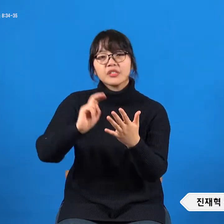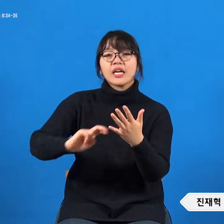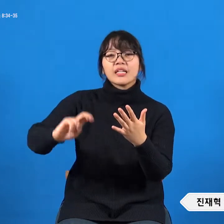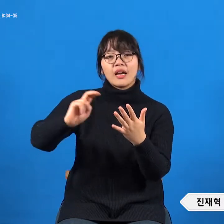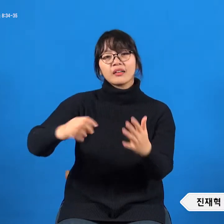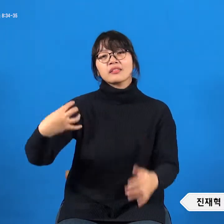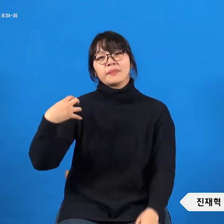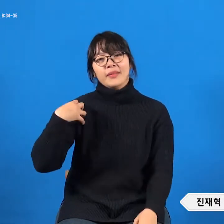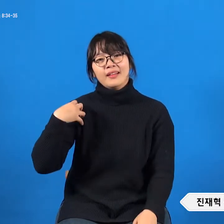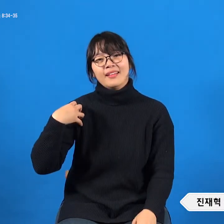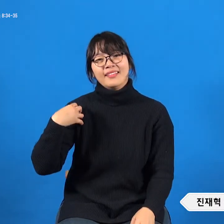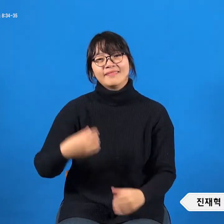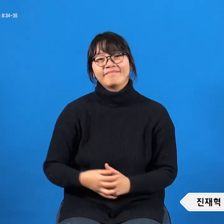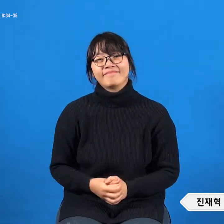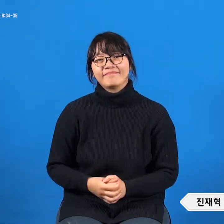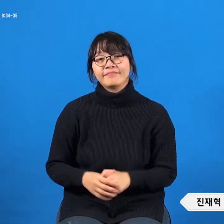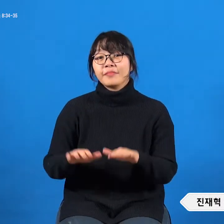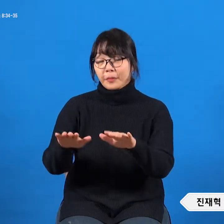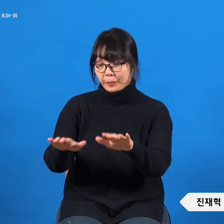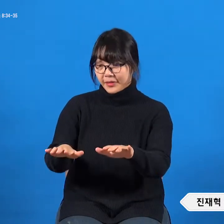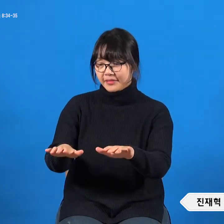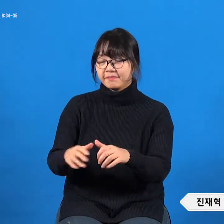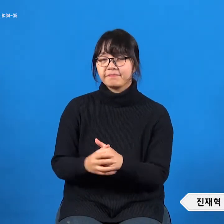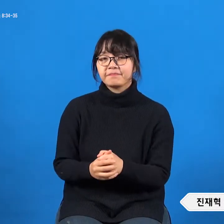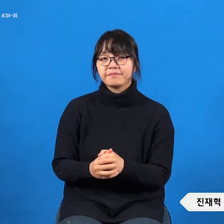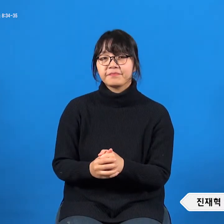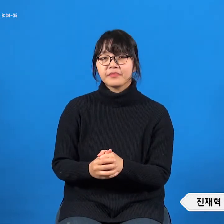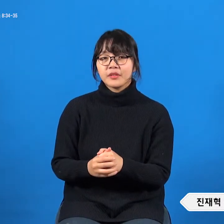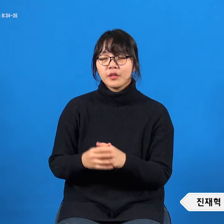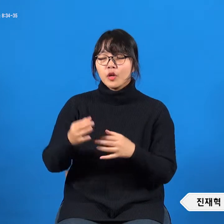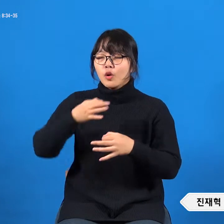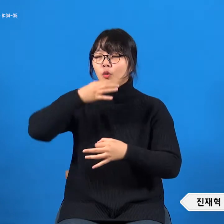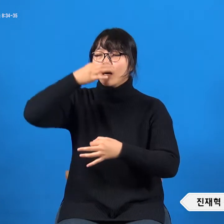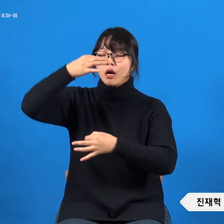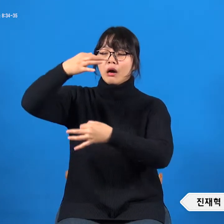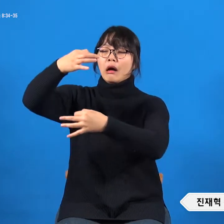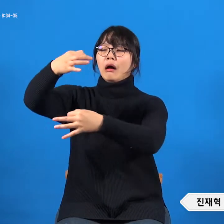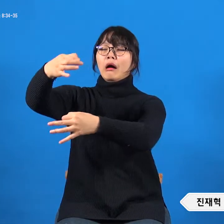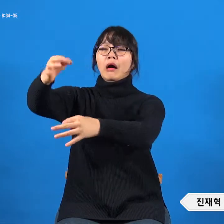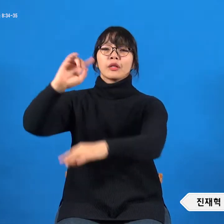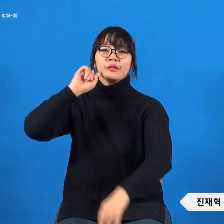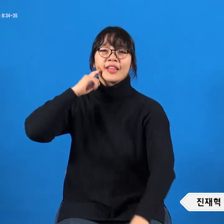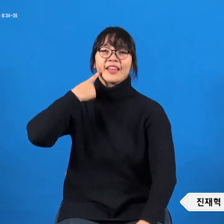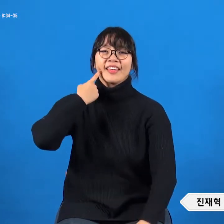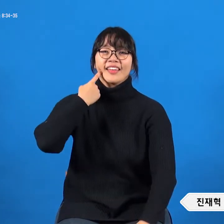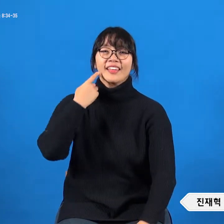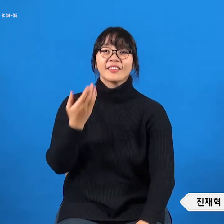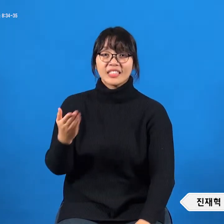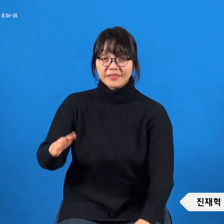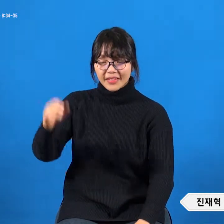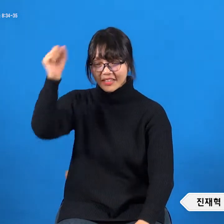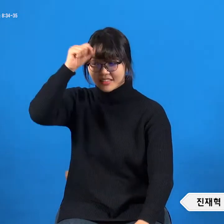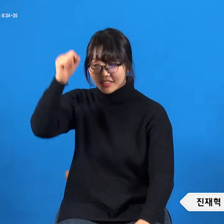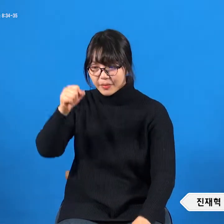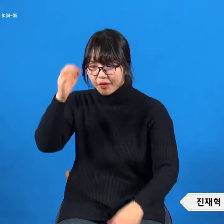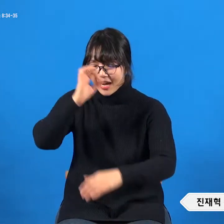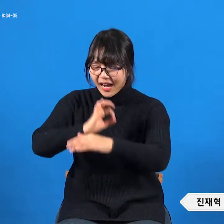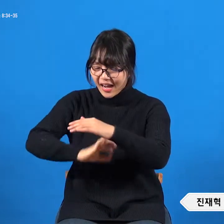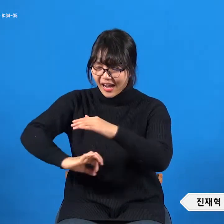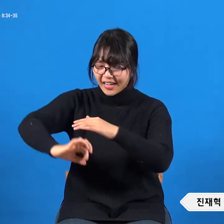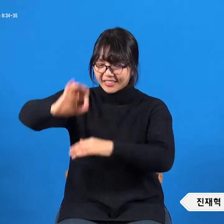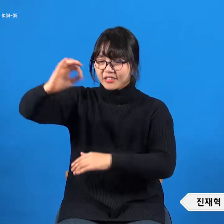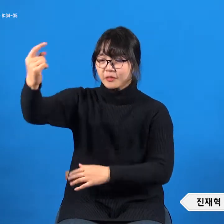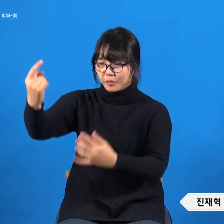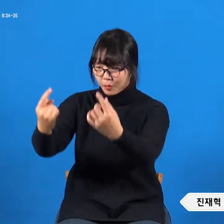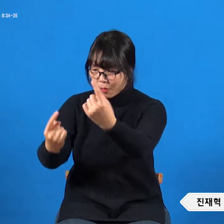섬겨 주십니다. 오늘은 화음도 잘 맞았지만 새벽에 아침에 나와서 이렇게